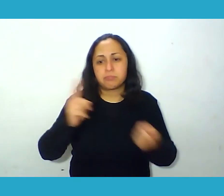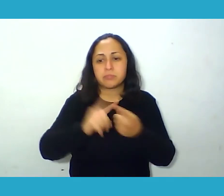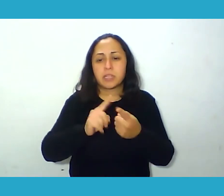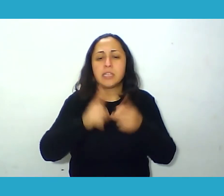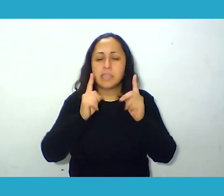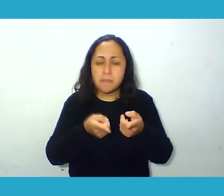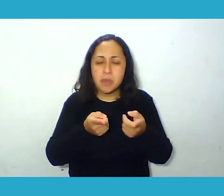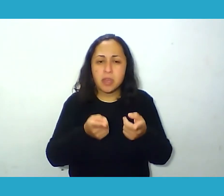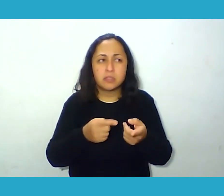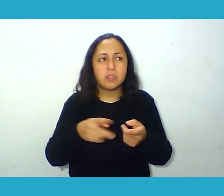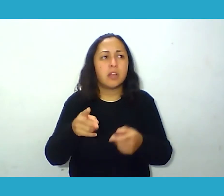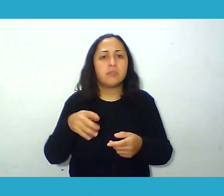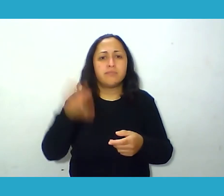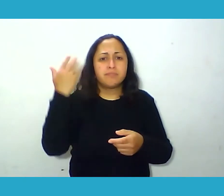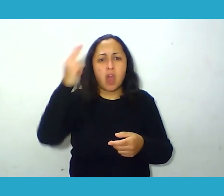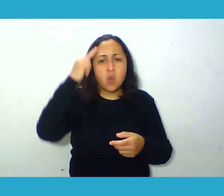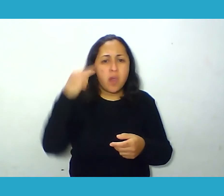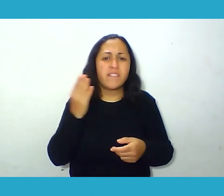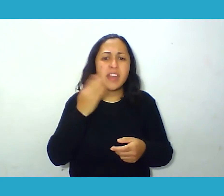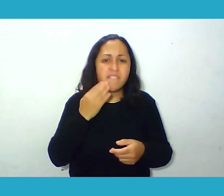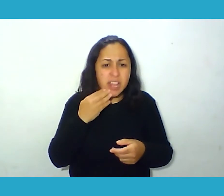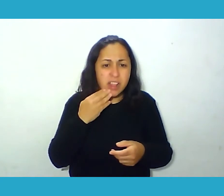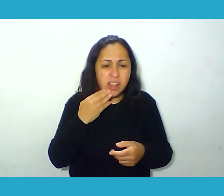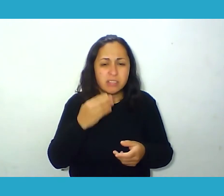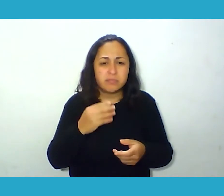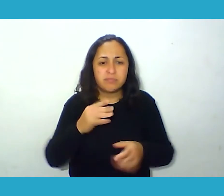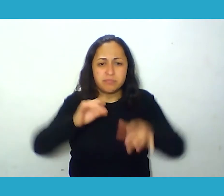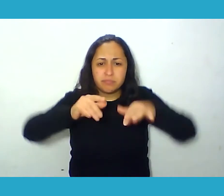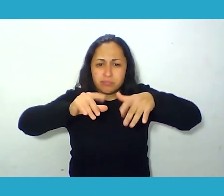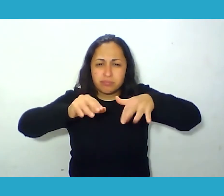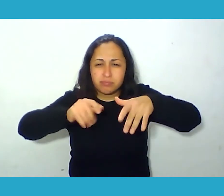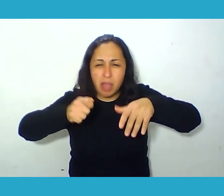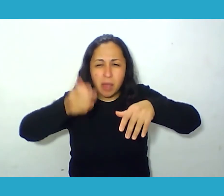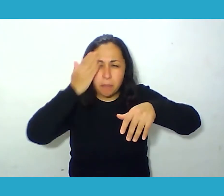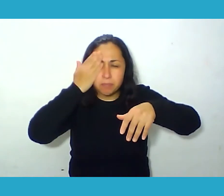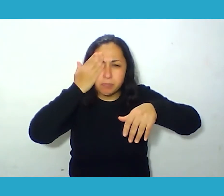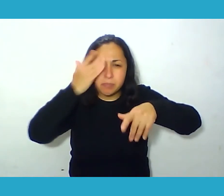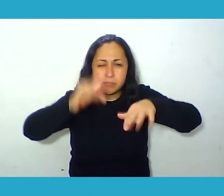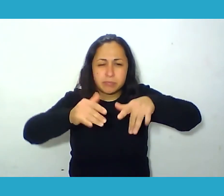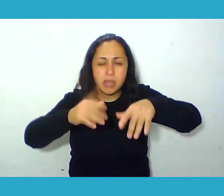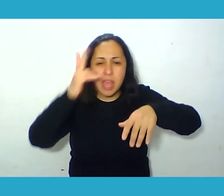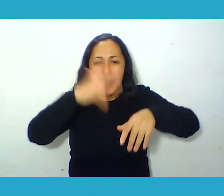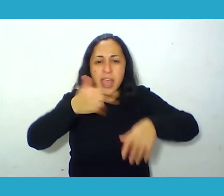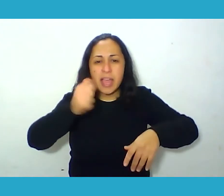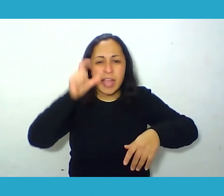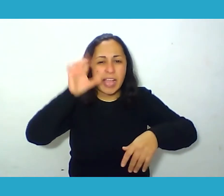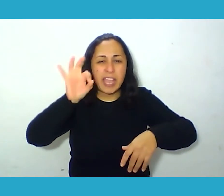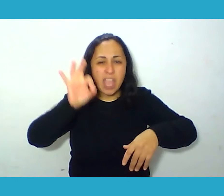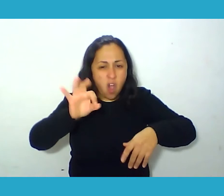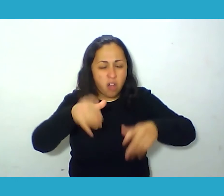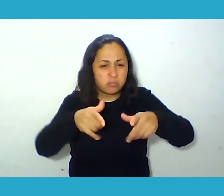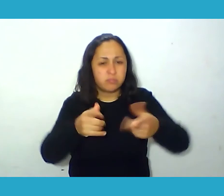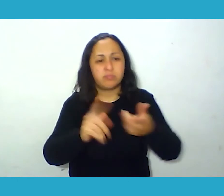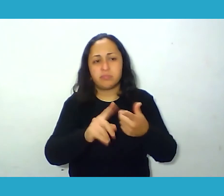violó en esta audiencia el 9 de abril mediante hackeo, dice. Con todo esto, está seguro que no hay ni va a